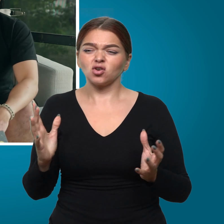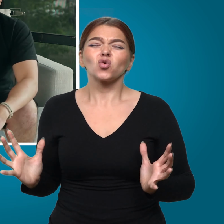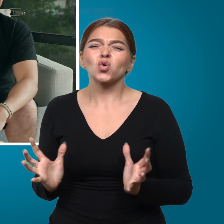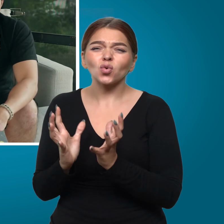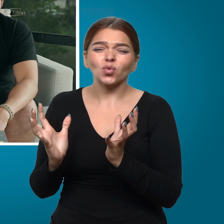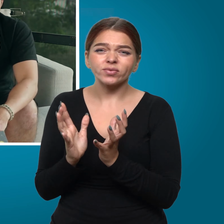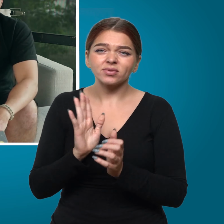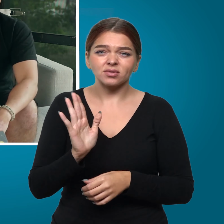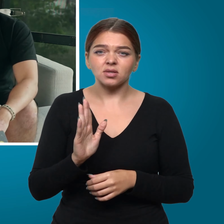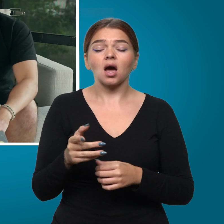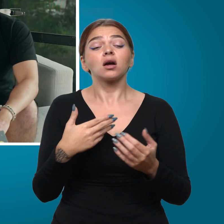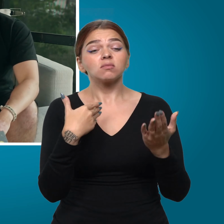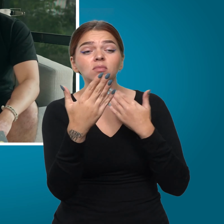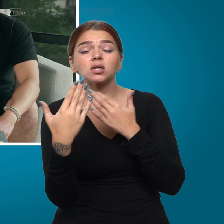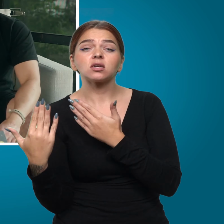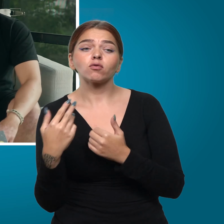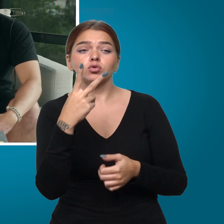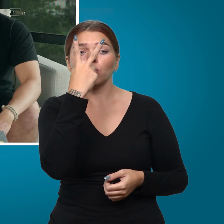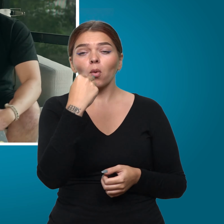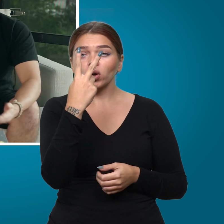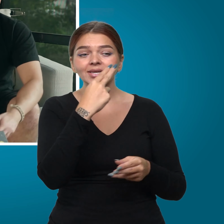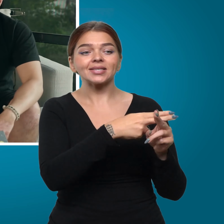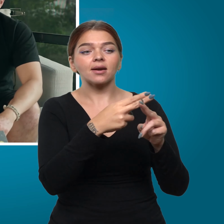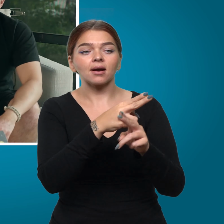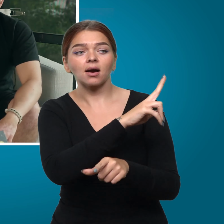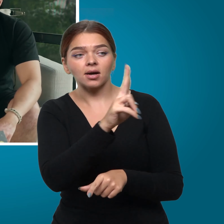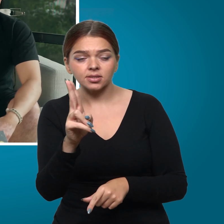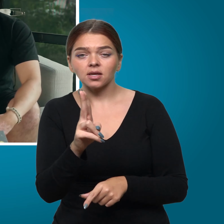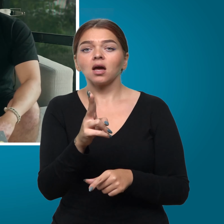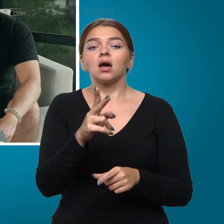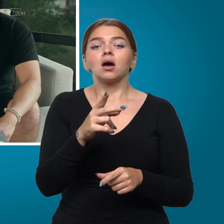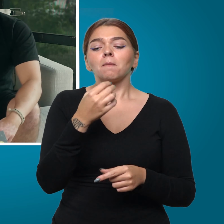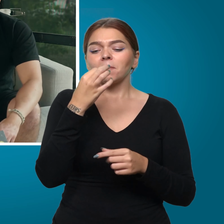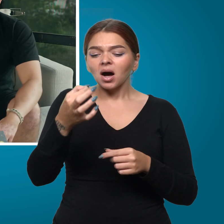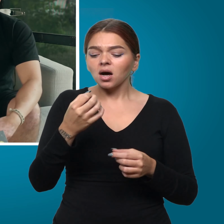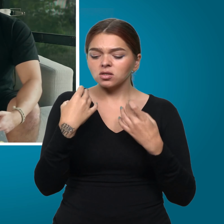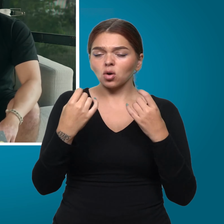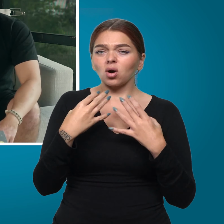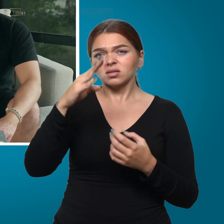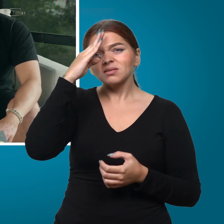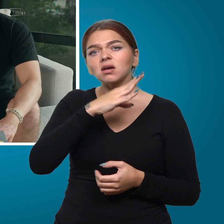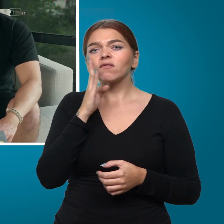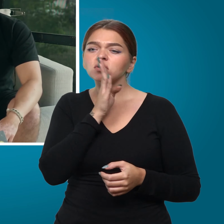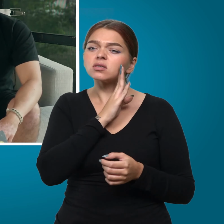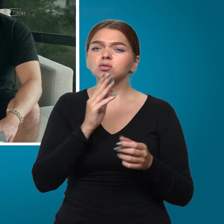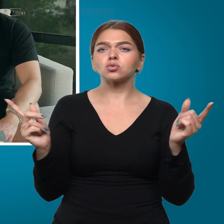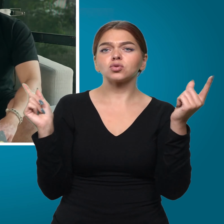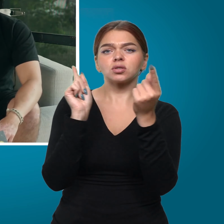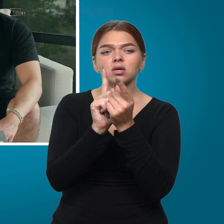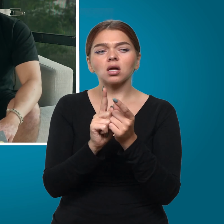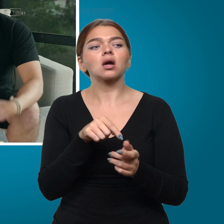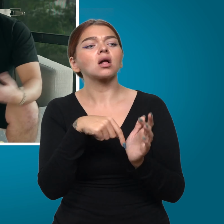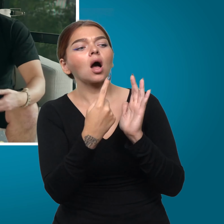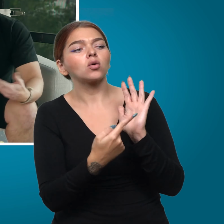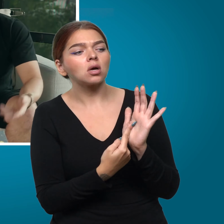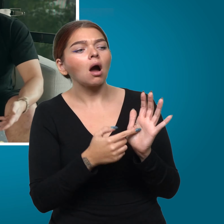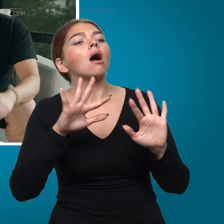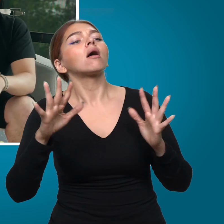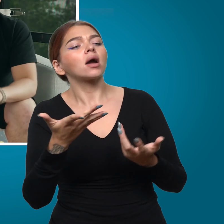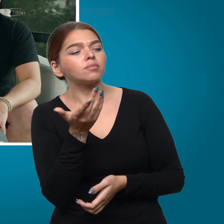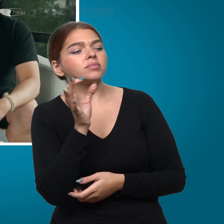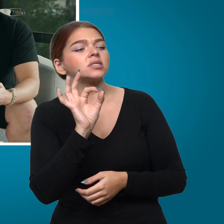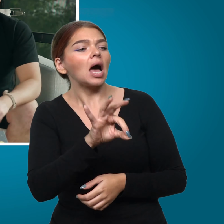paaugliais, kas juos labiausiai užknisdavo, kai jie grįžta iš mokyklos, susitinka tėvais ir tėvai klausia, kaip cukrus, kaip diena, iš